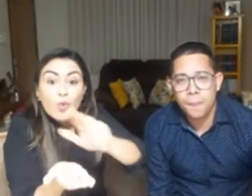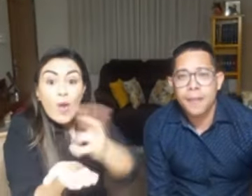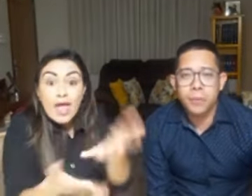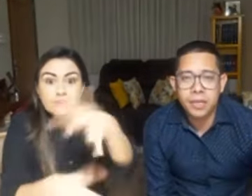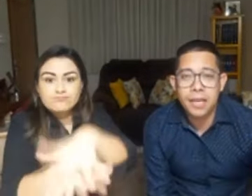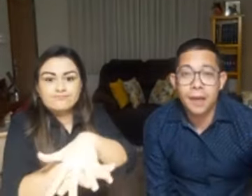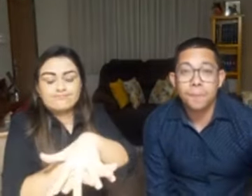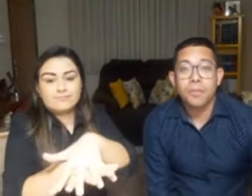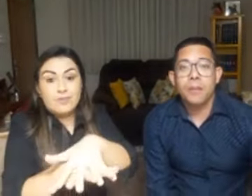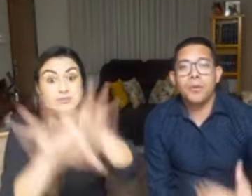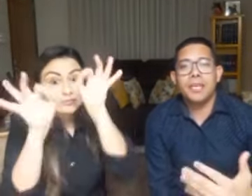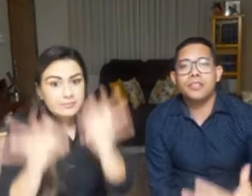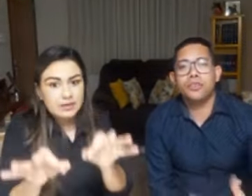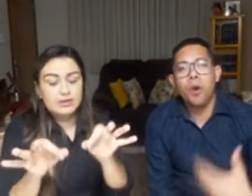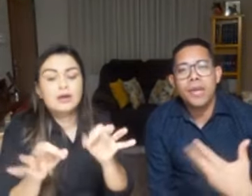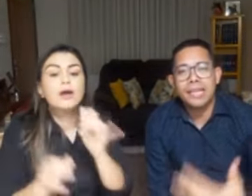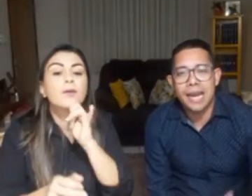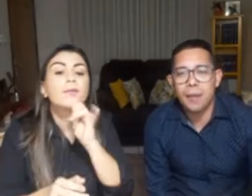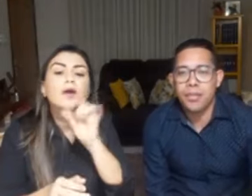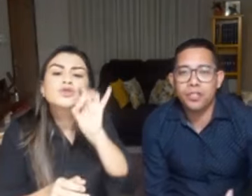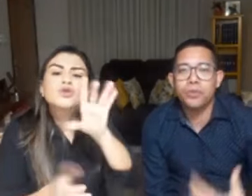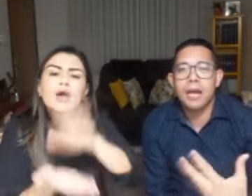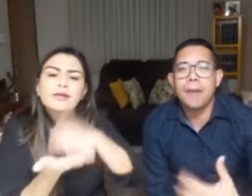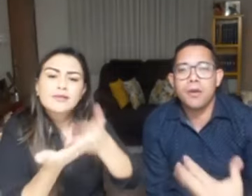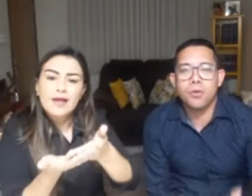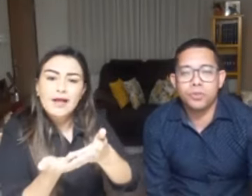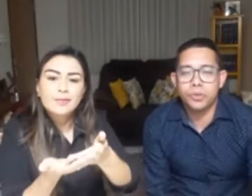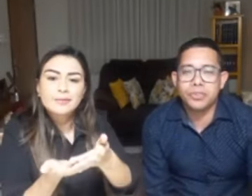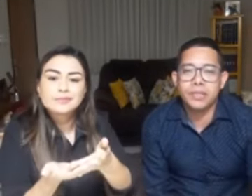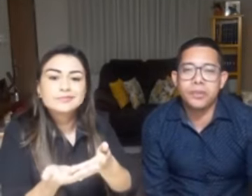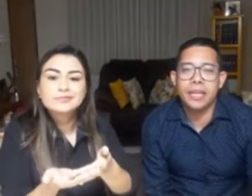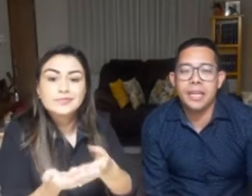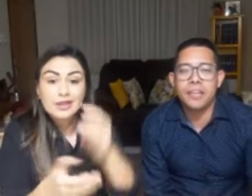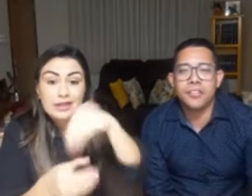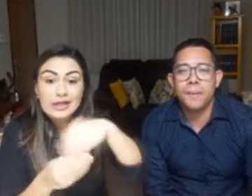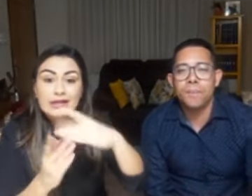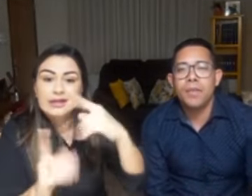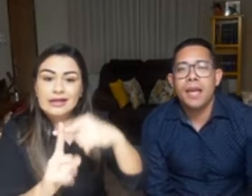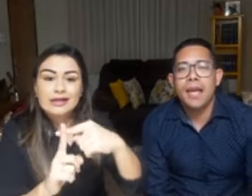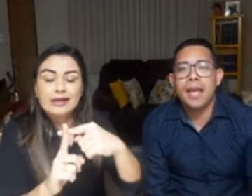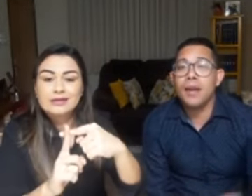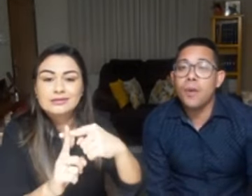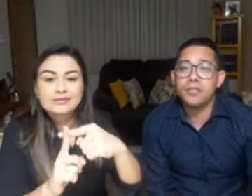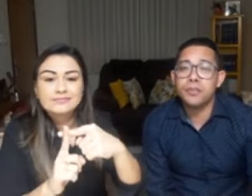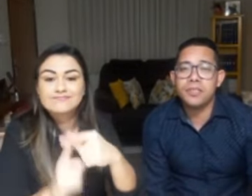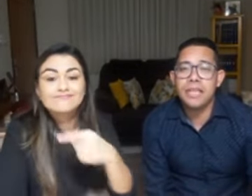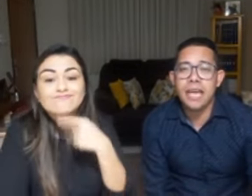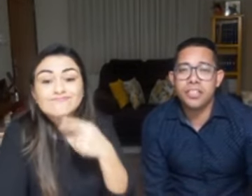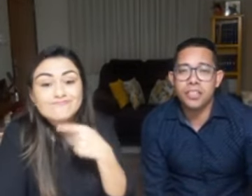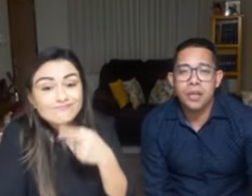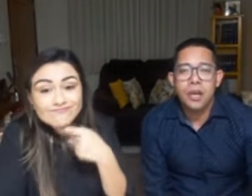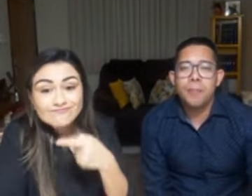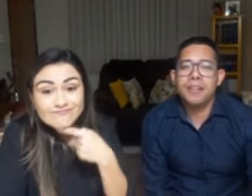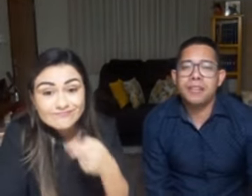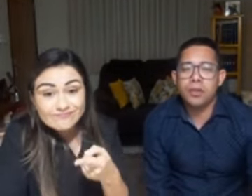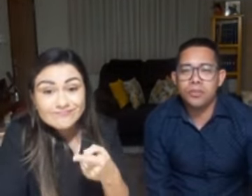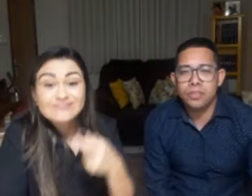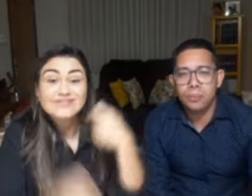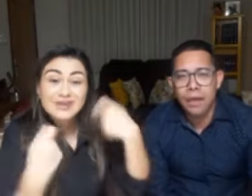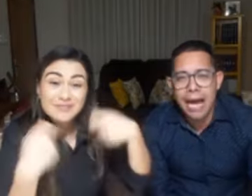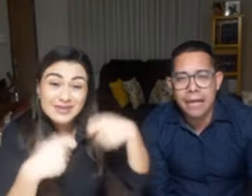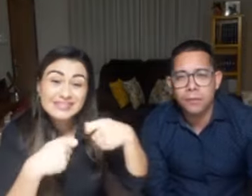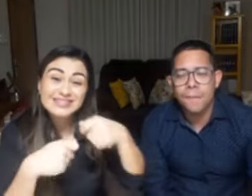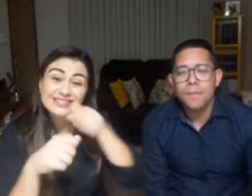efetiva. Por quê? Porque só o intérprete no trabalho com surdos dentro da igreja não é suficiente. Precisa ter